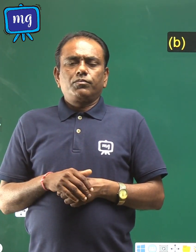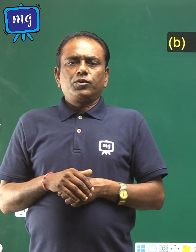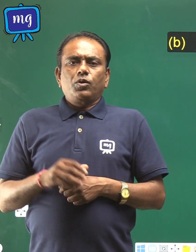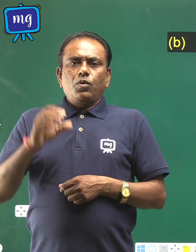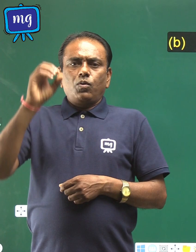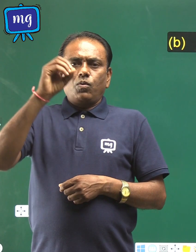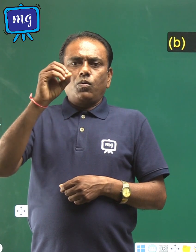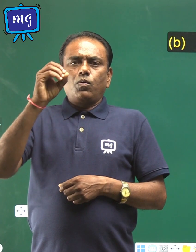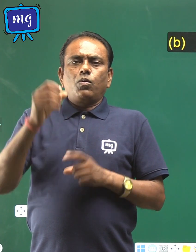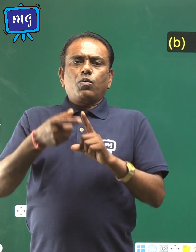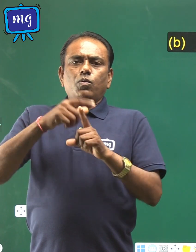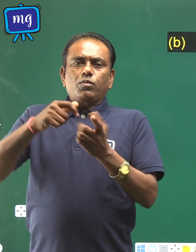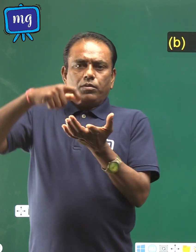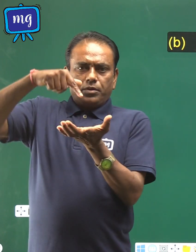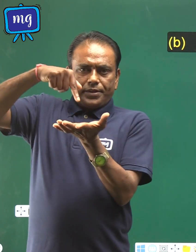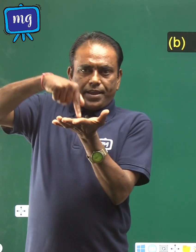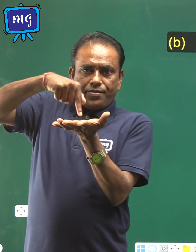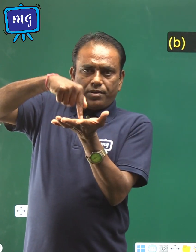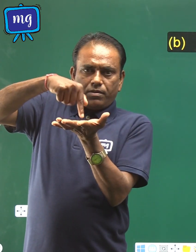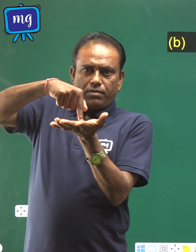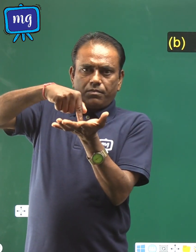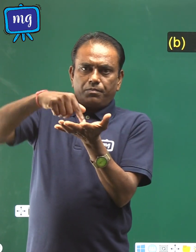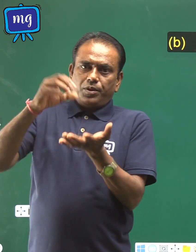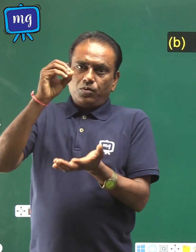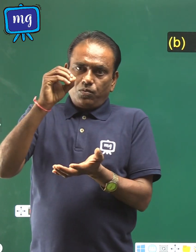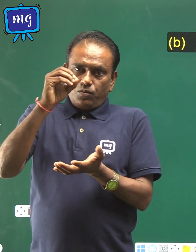ओ को केंद्र बिंदु मानकर